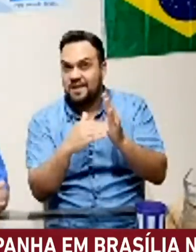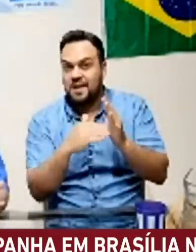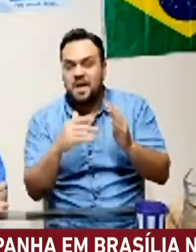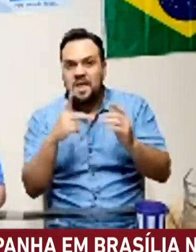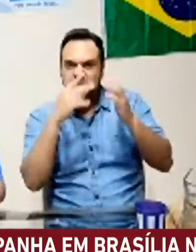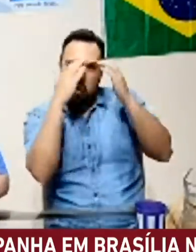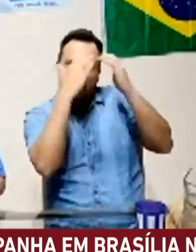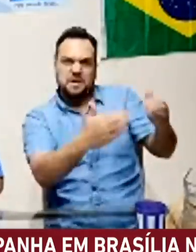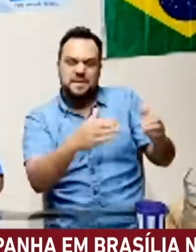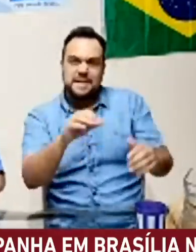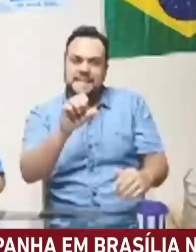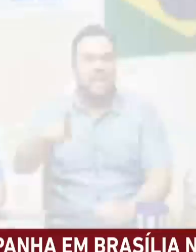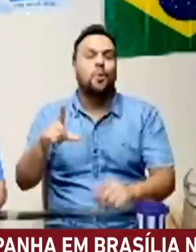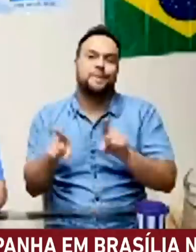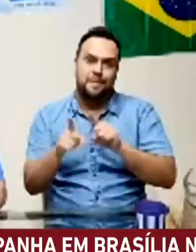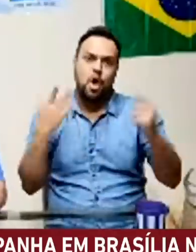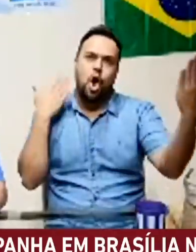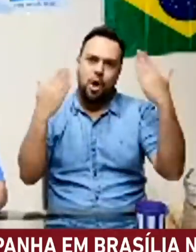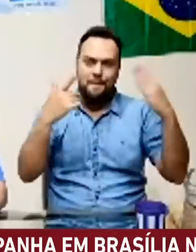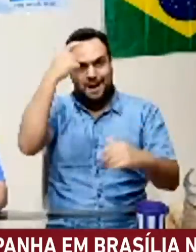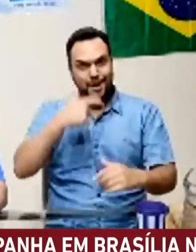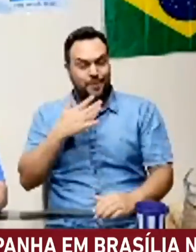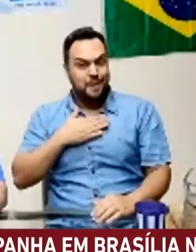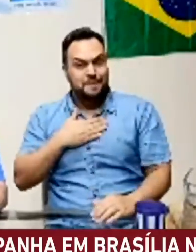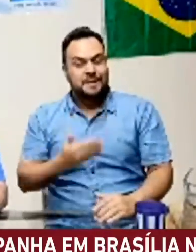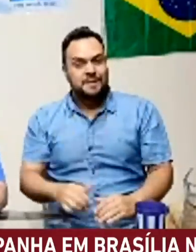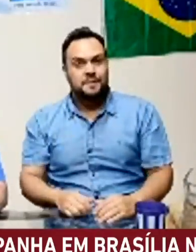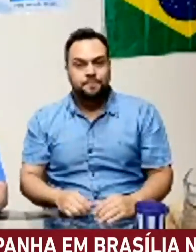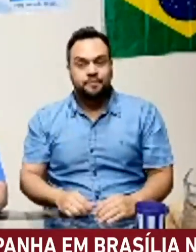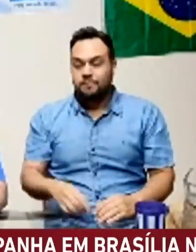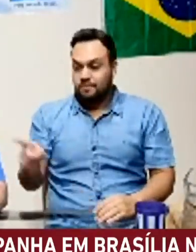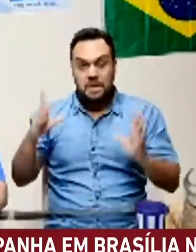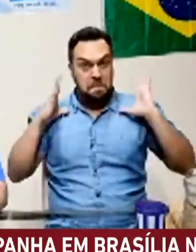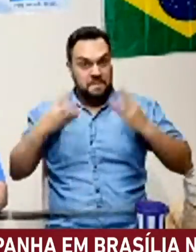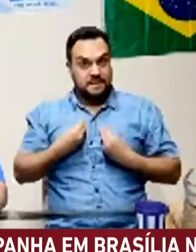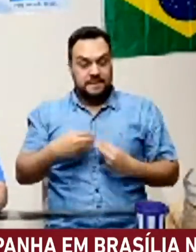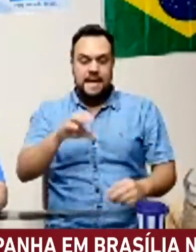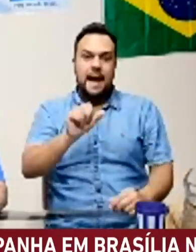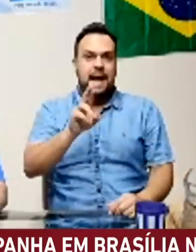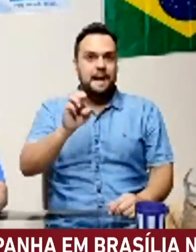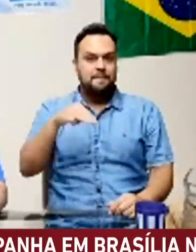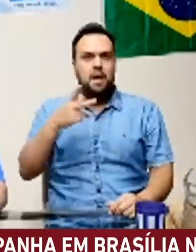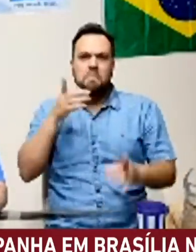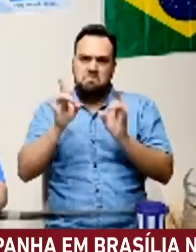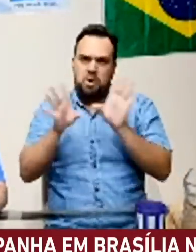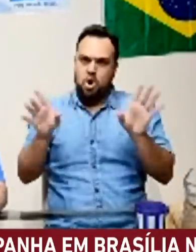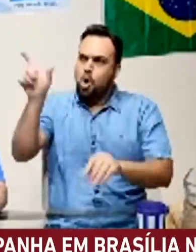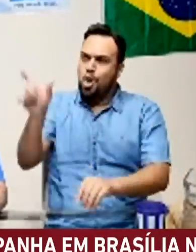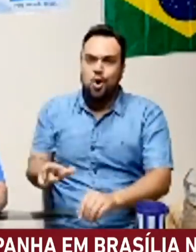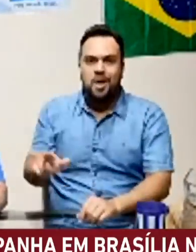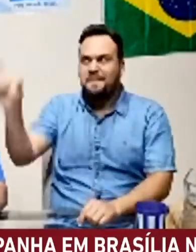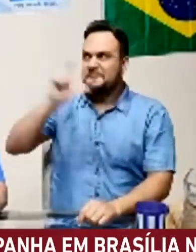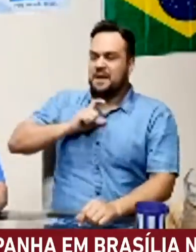Descumprindo hoje no TSE para Carmen Lúcia, o Lula pode me chamar de genocida, isso é liberdade de